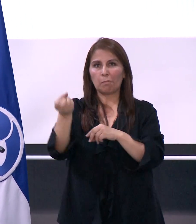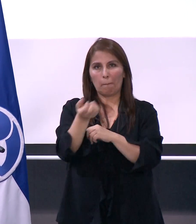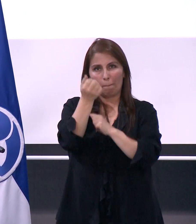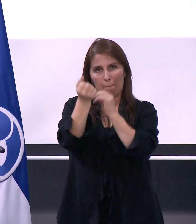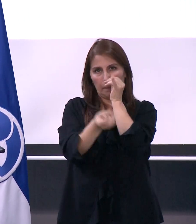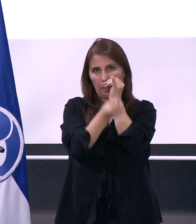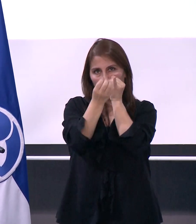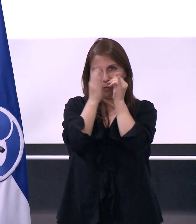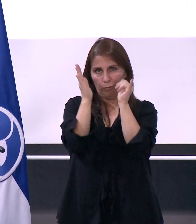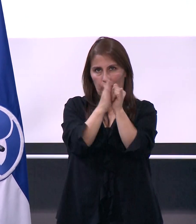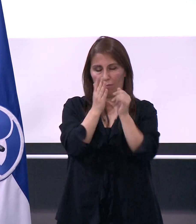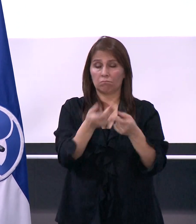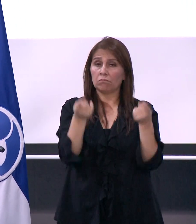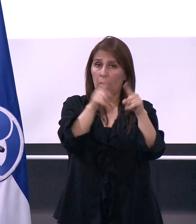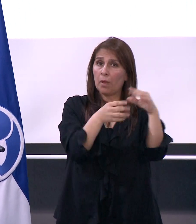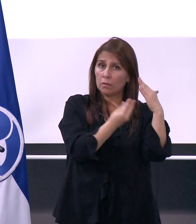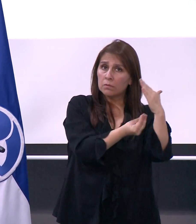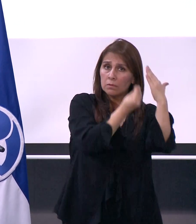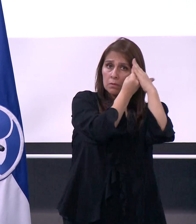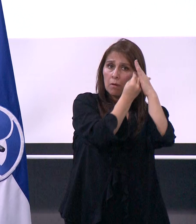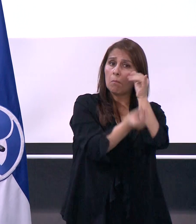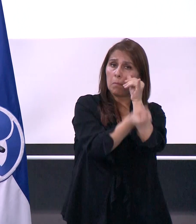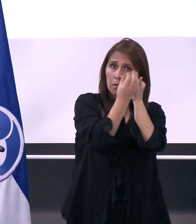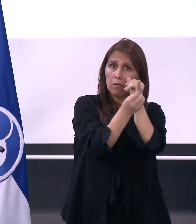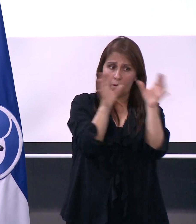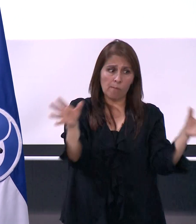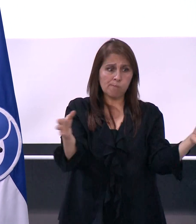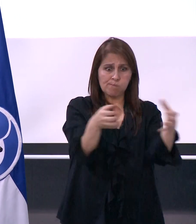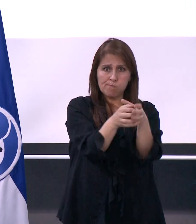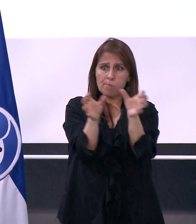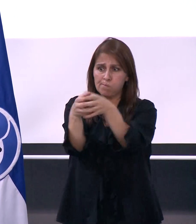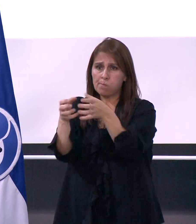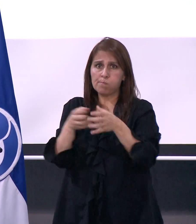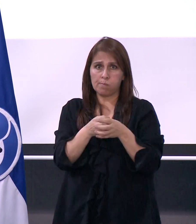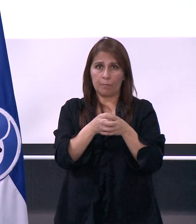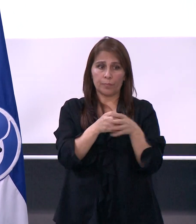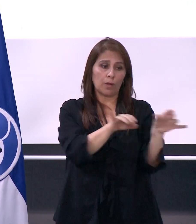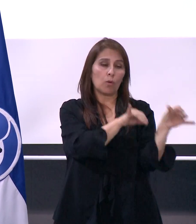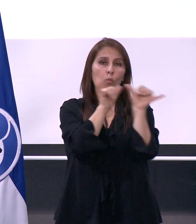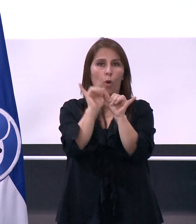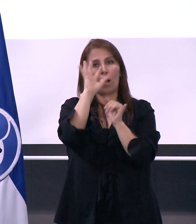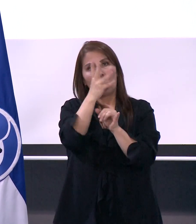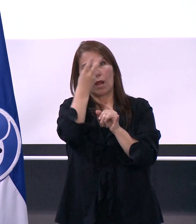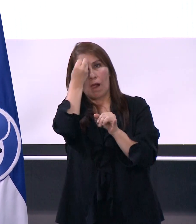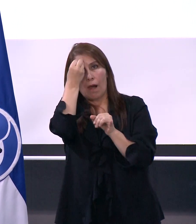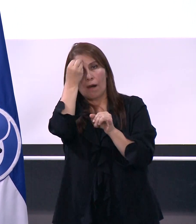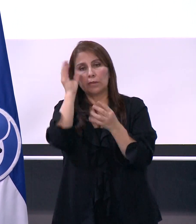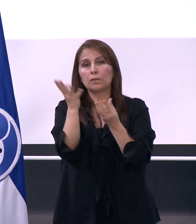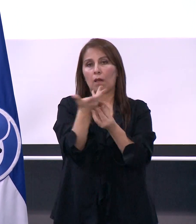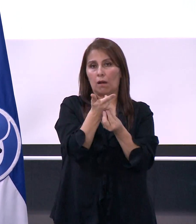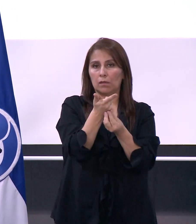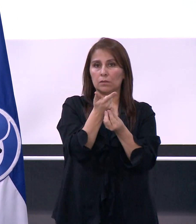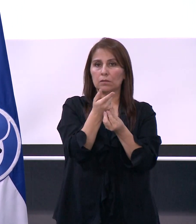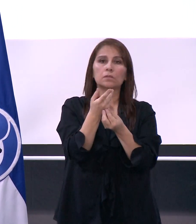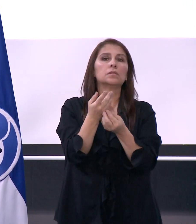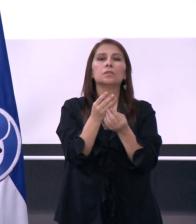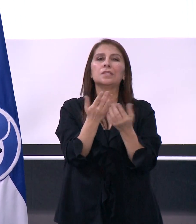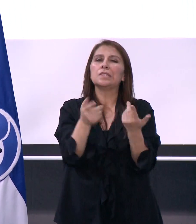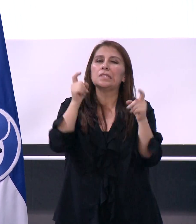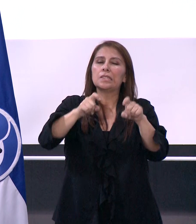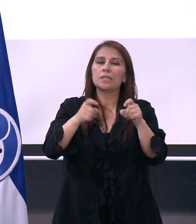saber pedagógicos en su conjunto que junto con las demás disciplinas y artes se hacen presentes en la formación de maestros